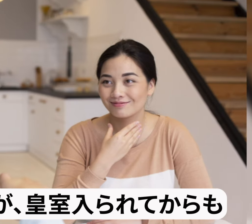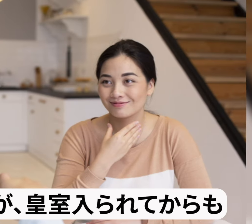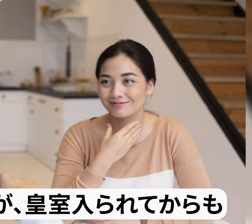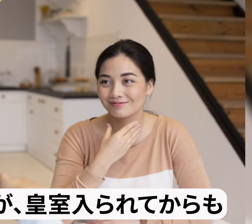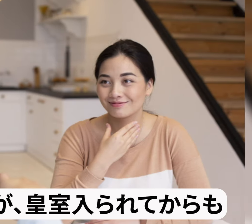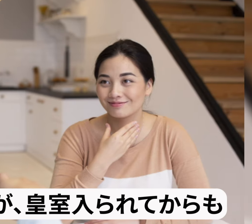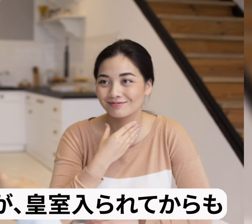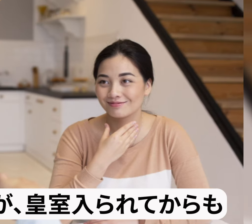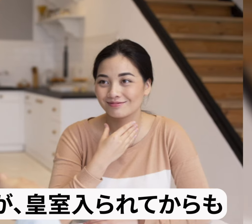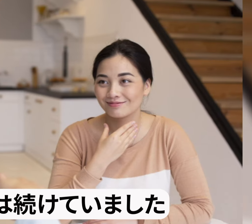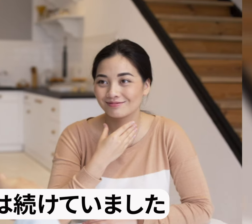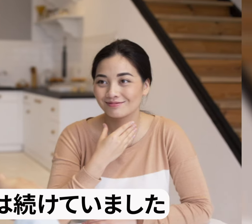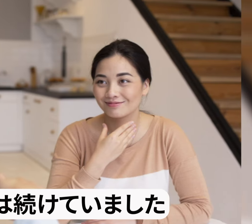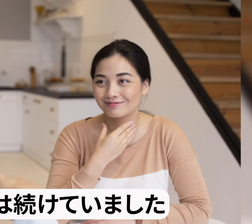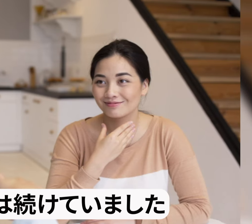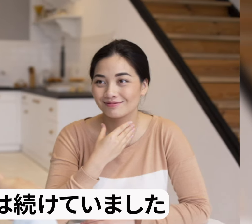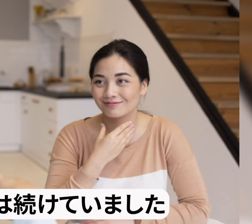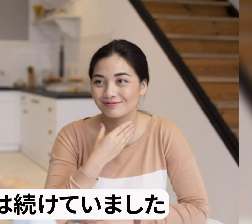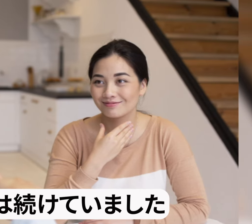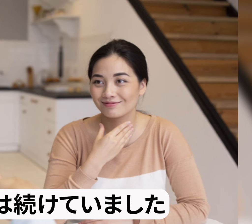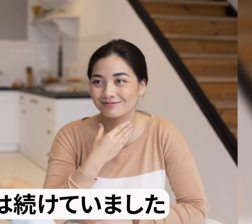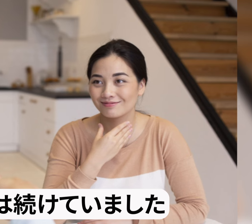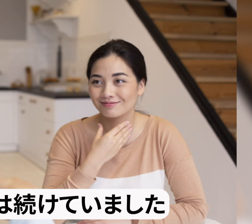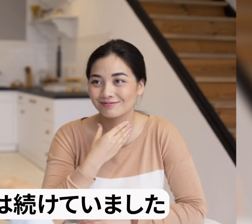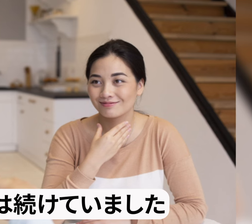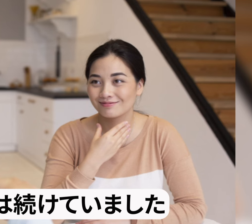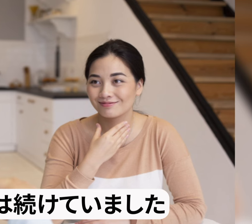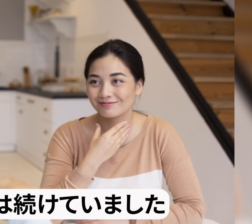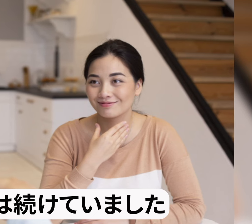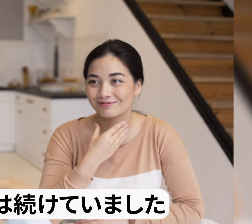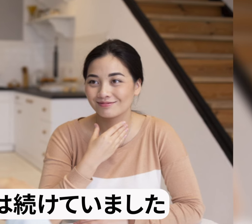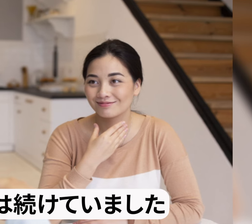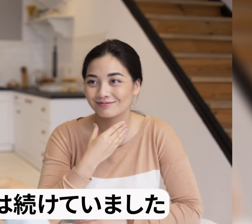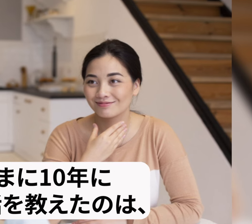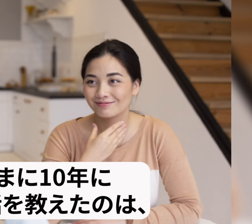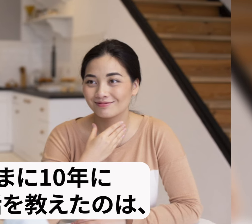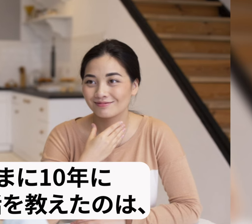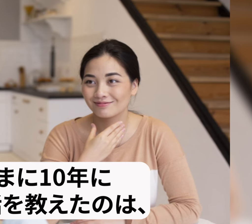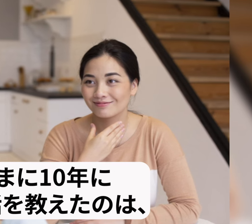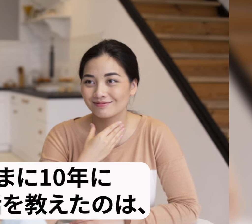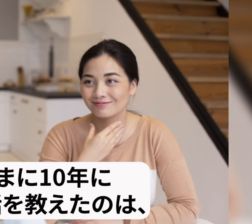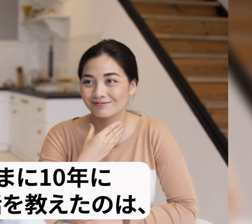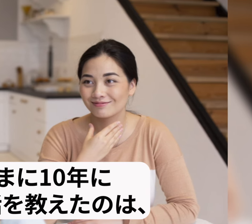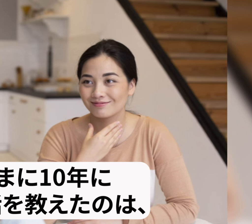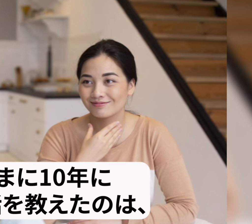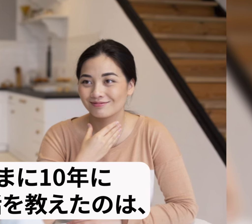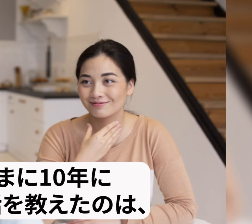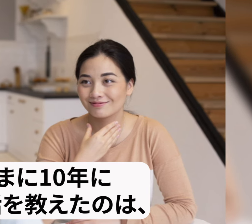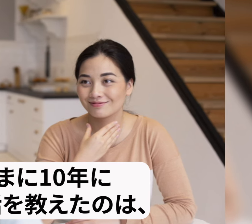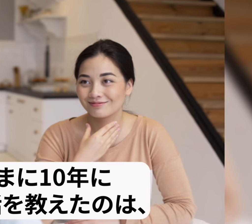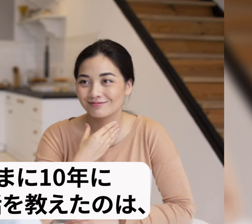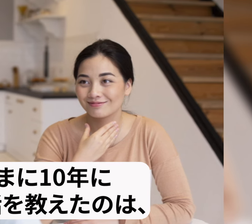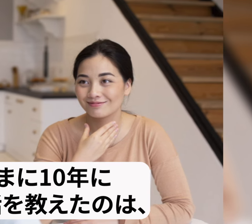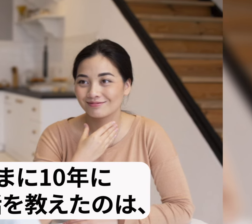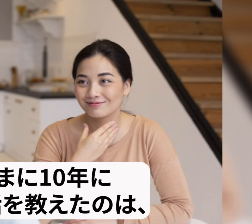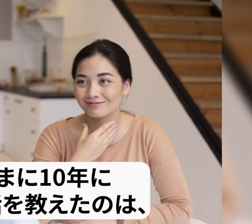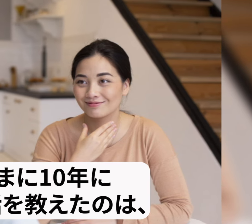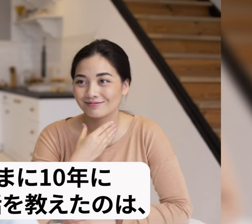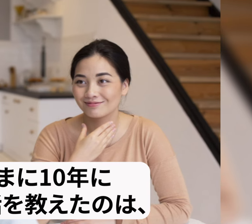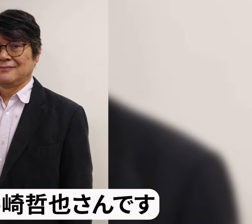室入られてからも手話の練習は続けていました。紀子さまに10年にわたり手話を教えたのは、演